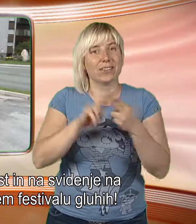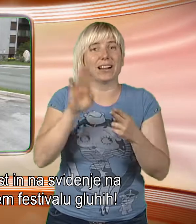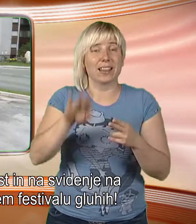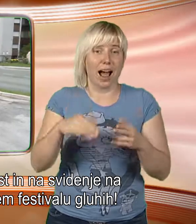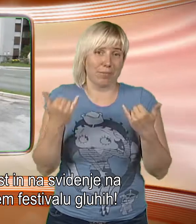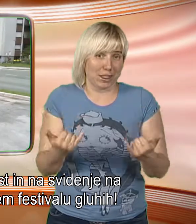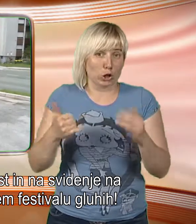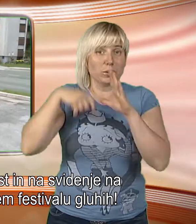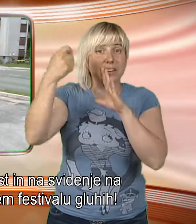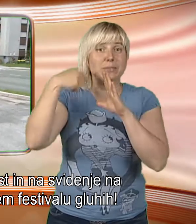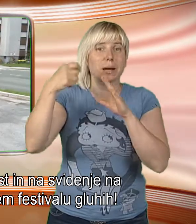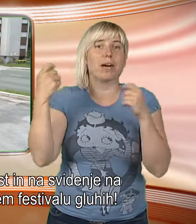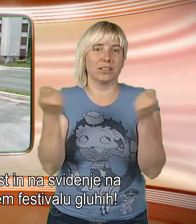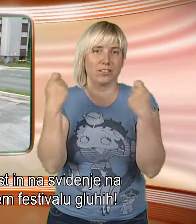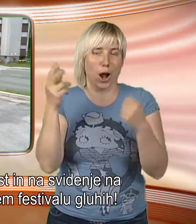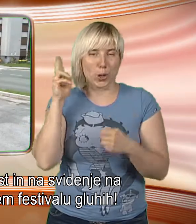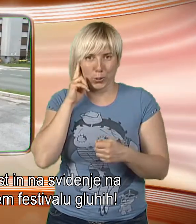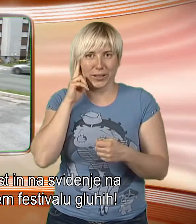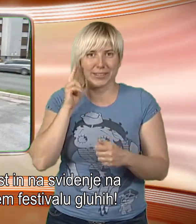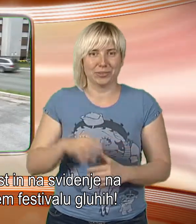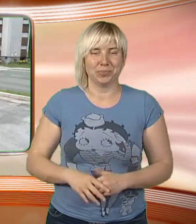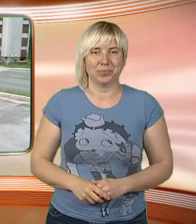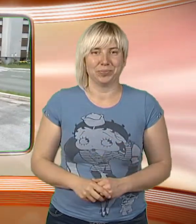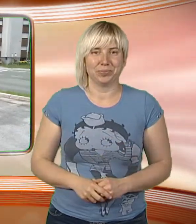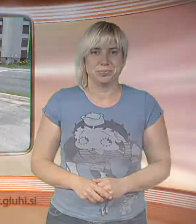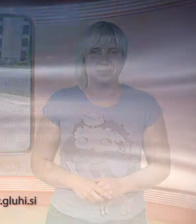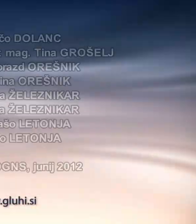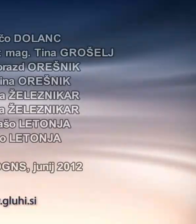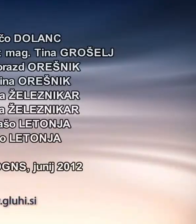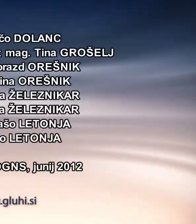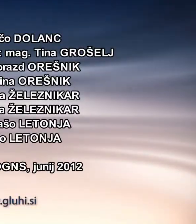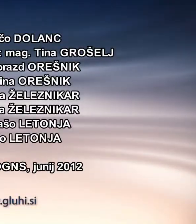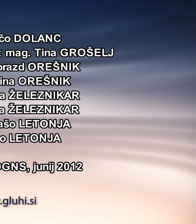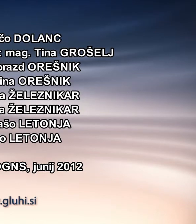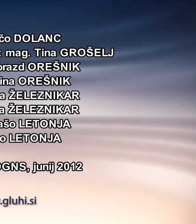nasvidenje na letošnjem filmskem festivalu gluhih.